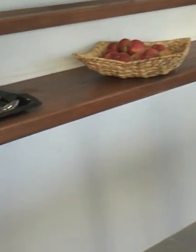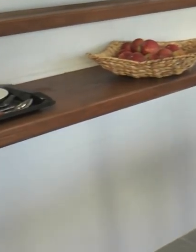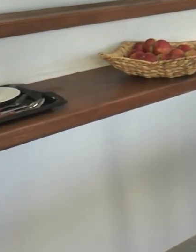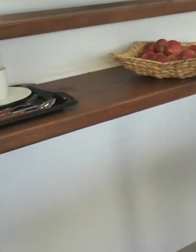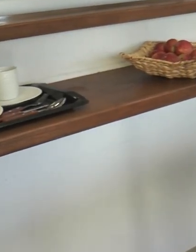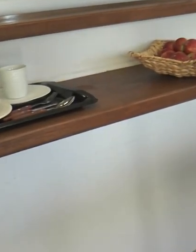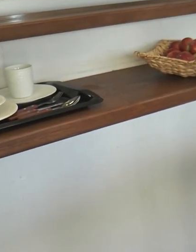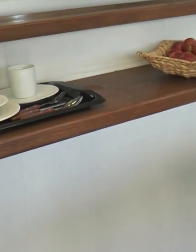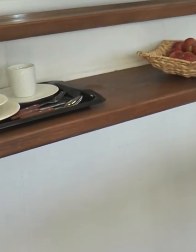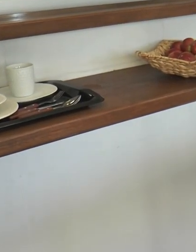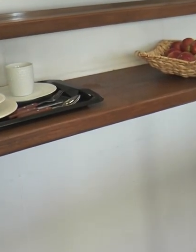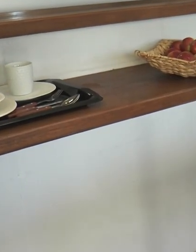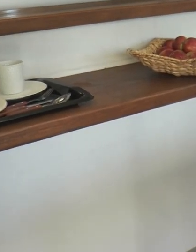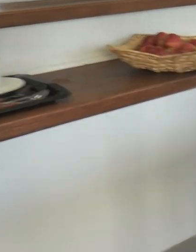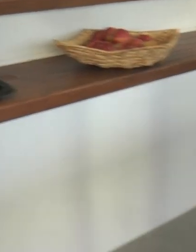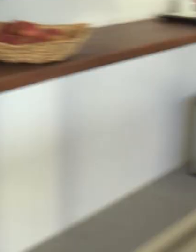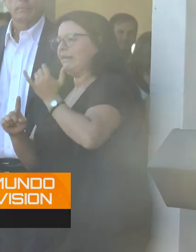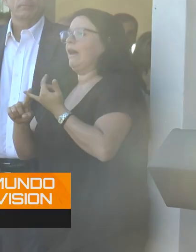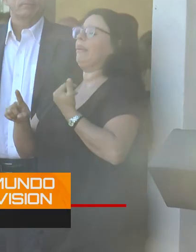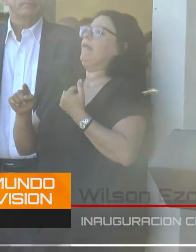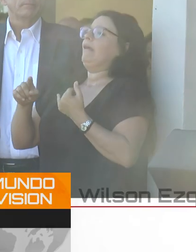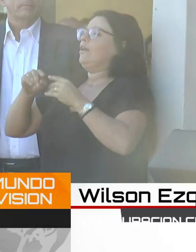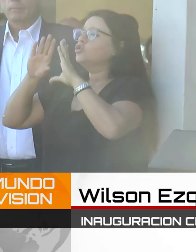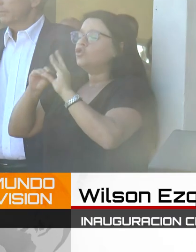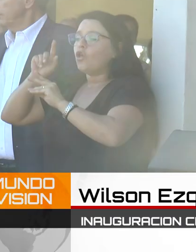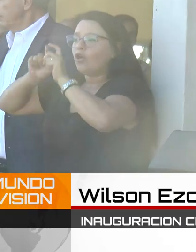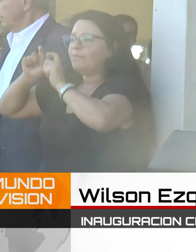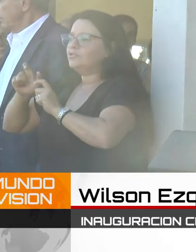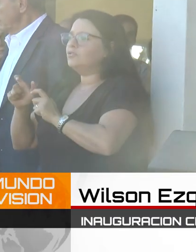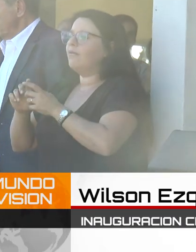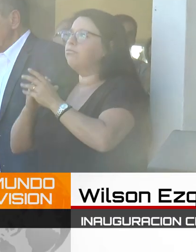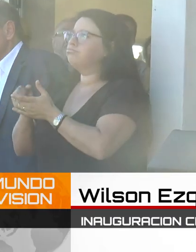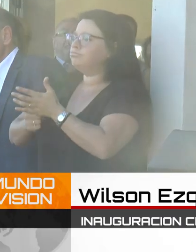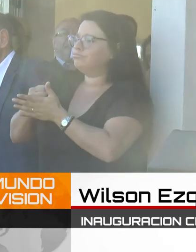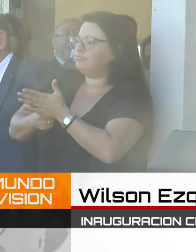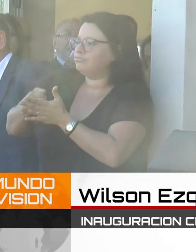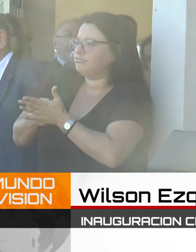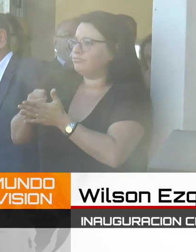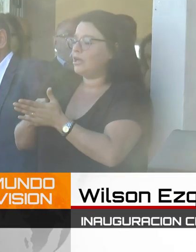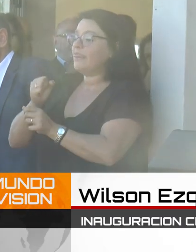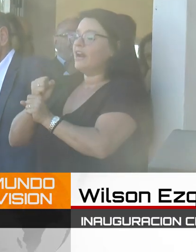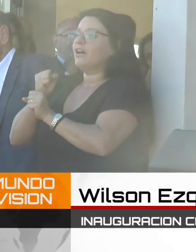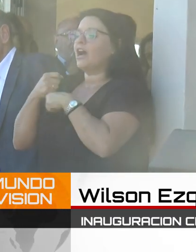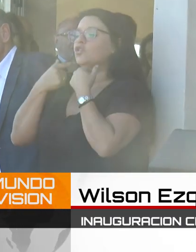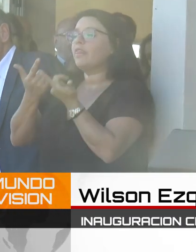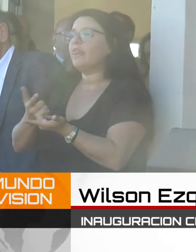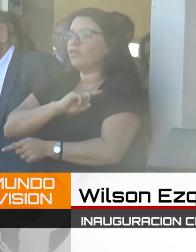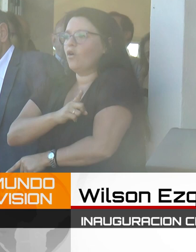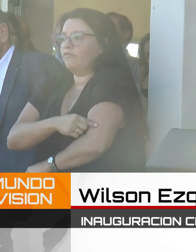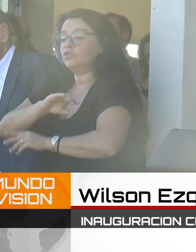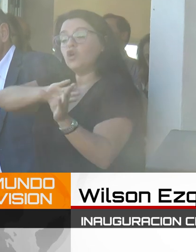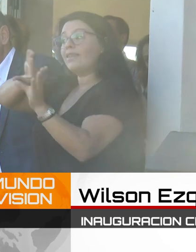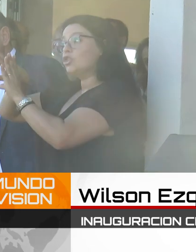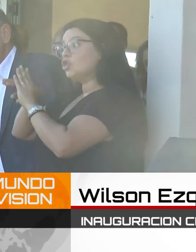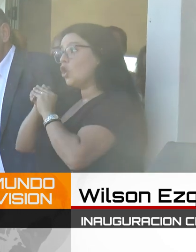días, el personal de electricidad, a todos quienes estuvieron poniendo el hombro en estos días, trabajando y dando de su esfuerzo. A